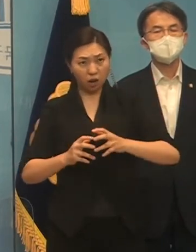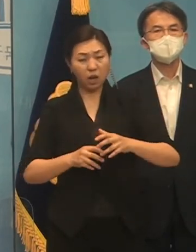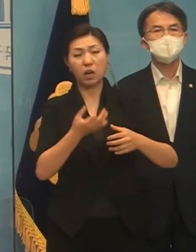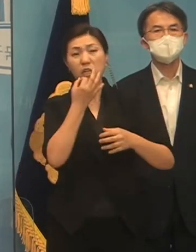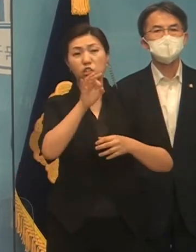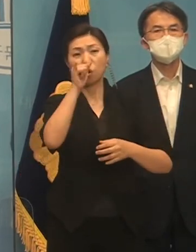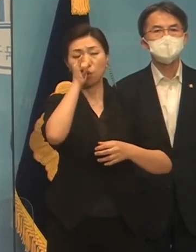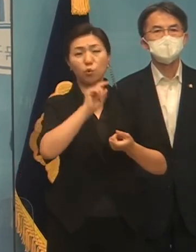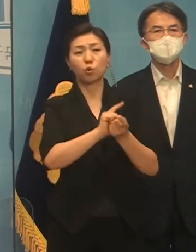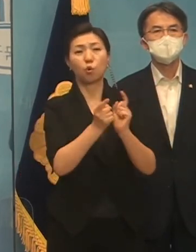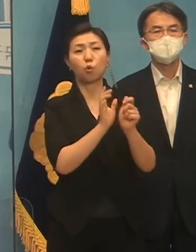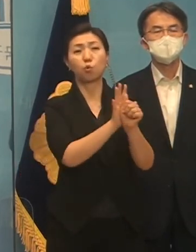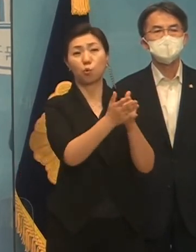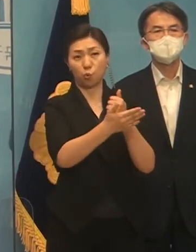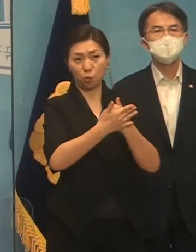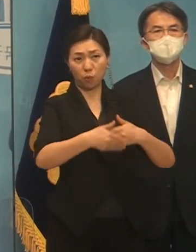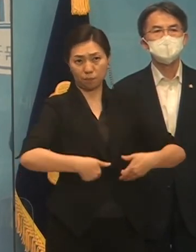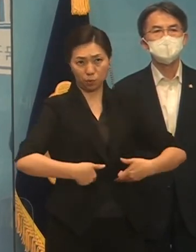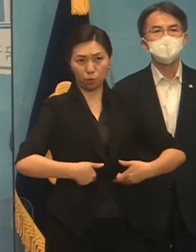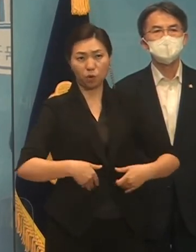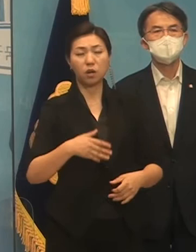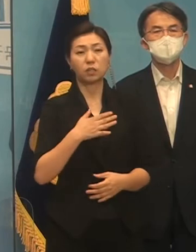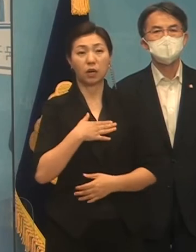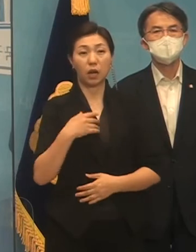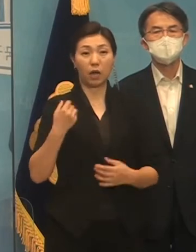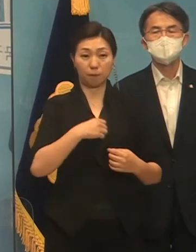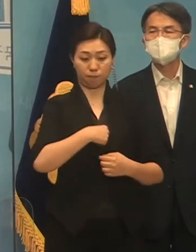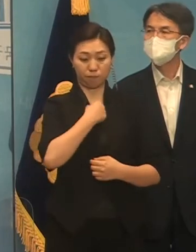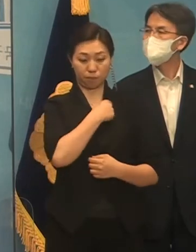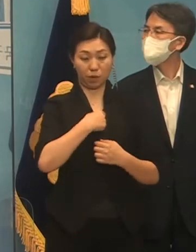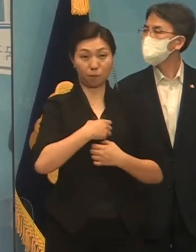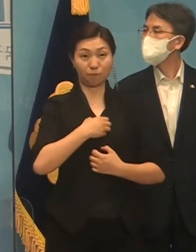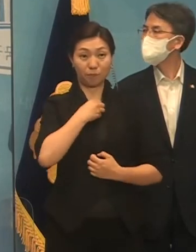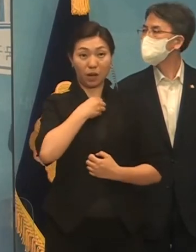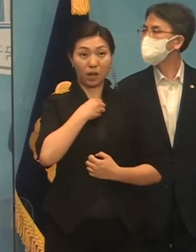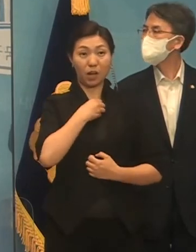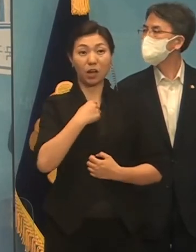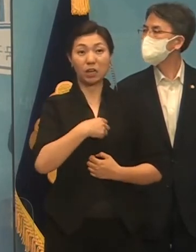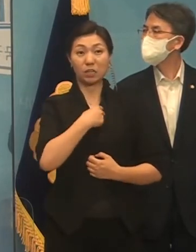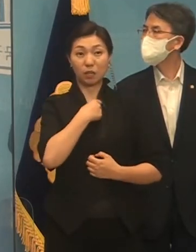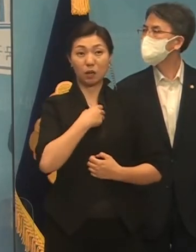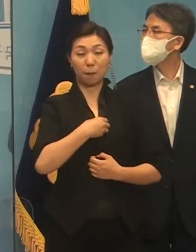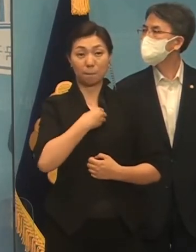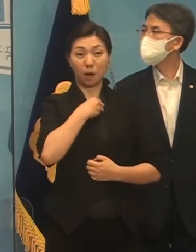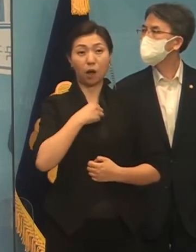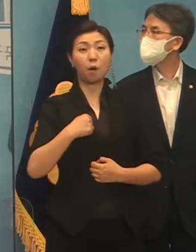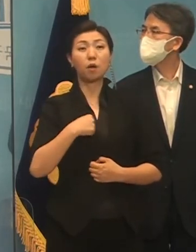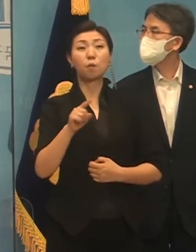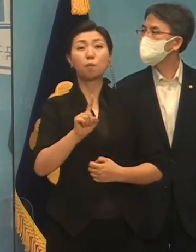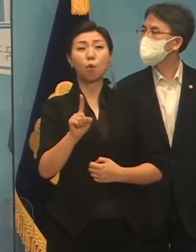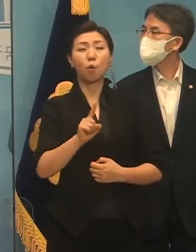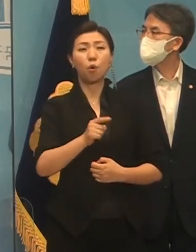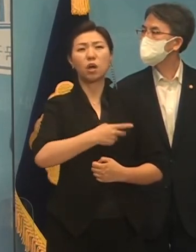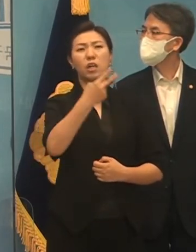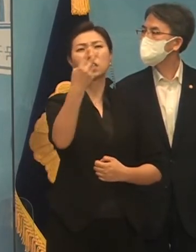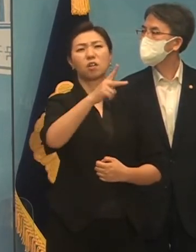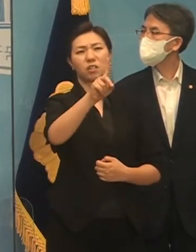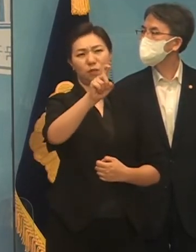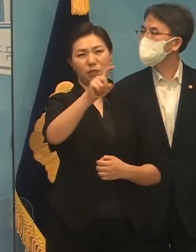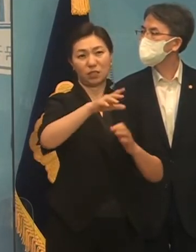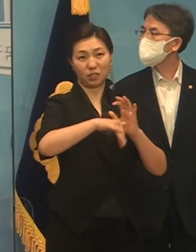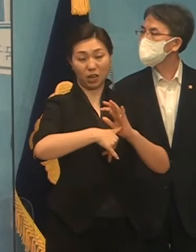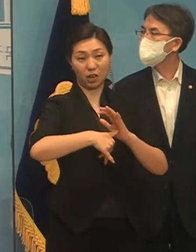잠깐 소개를 드리자면 제가 오늘 메고 나온 넥타이가 2011년 남아공 법안에서